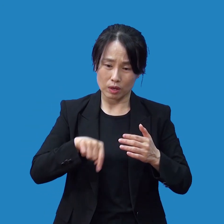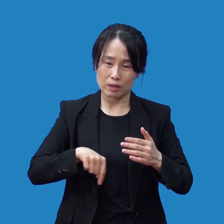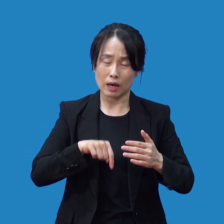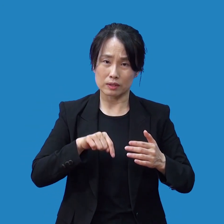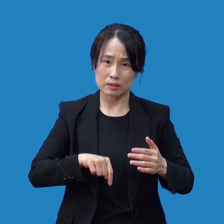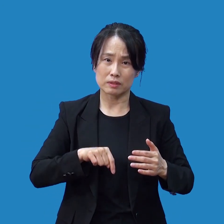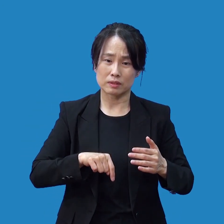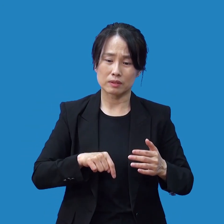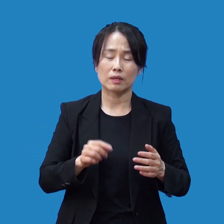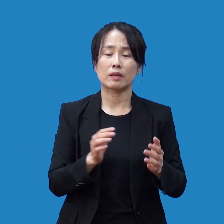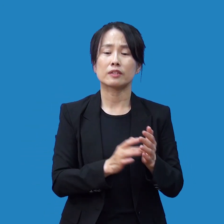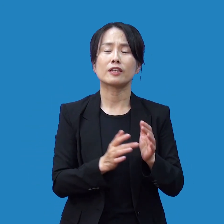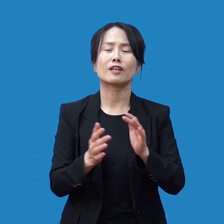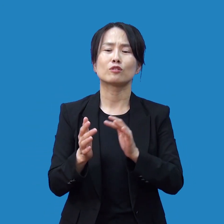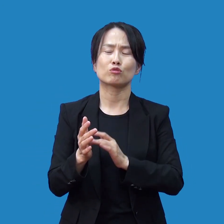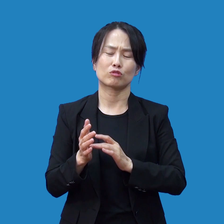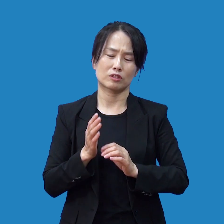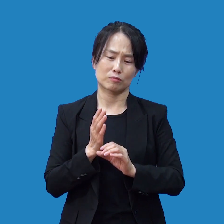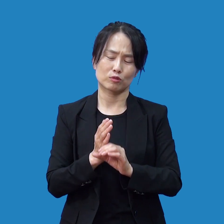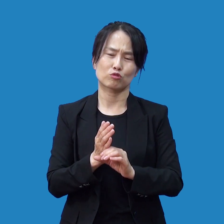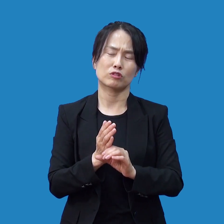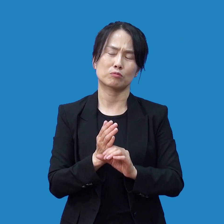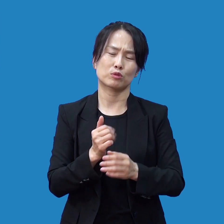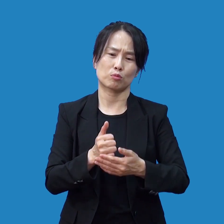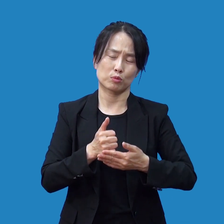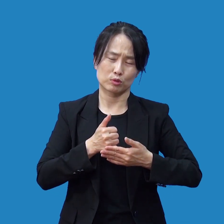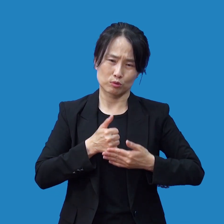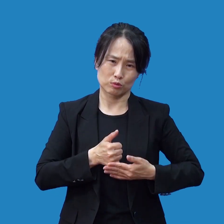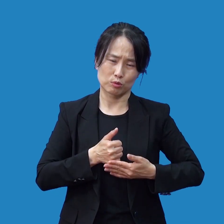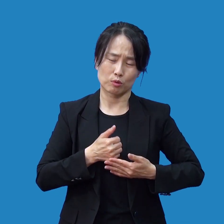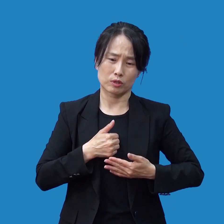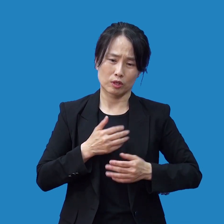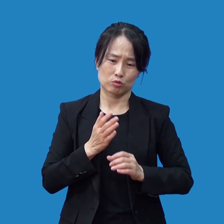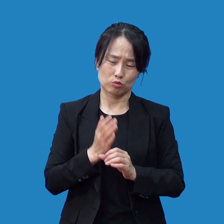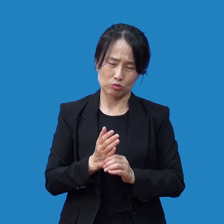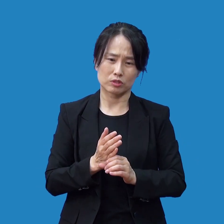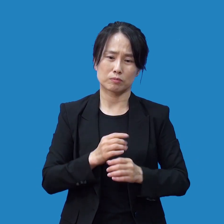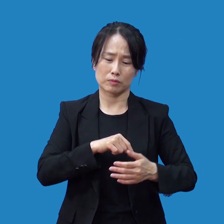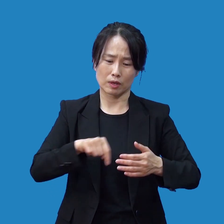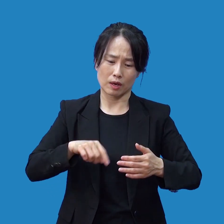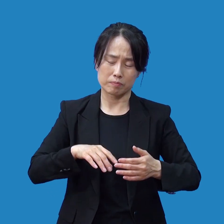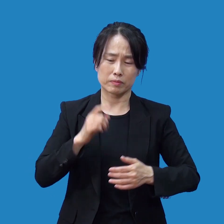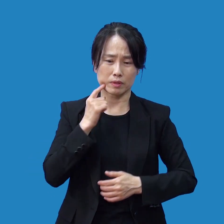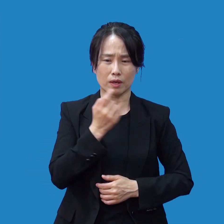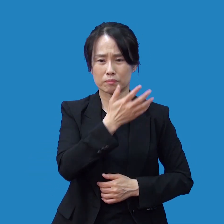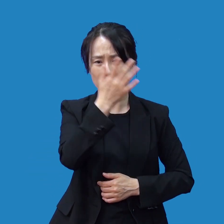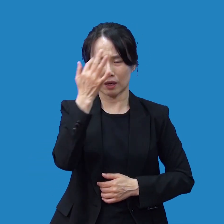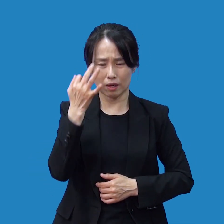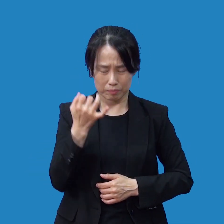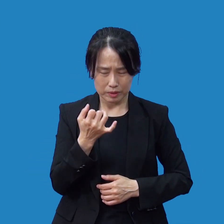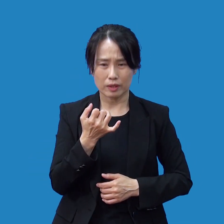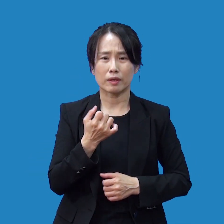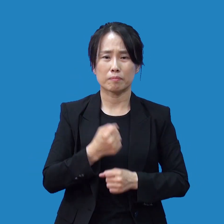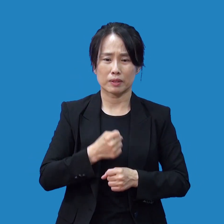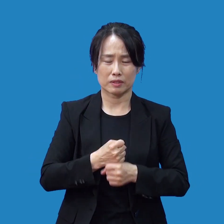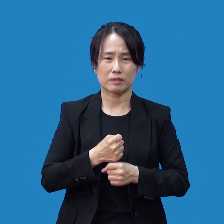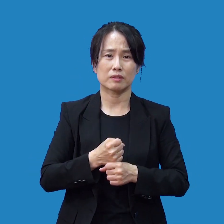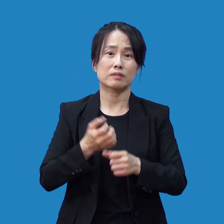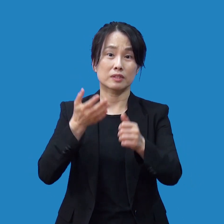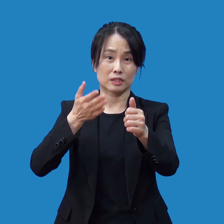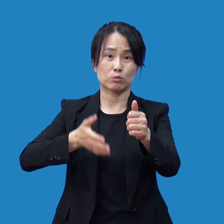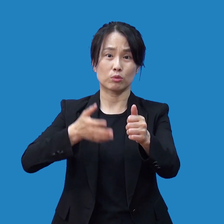주님 예수님을 중심에 모시고 우리의 중심과 내면을 아름답게 가꾸는 성도가 되시기 바랍니다.